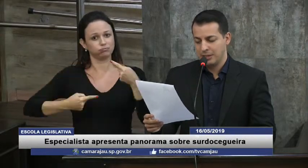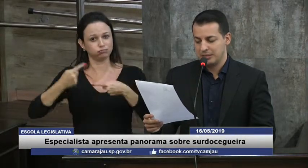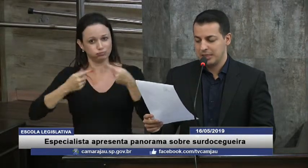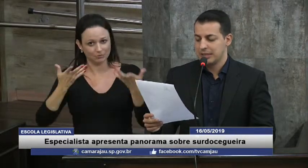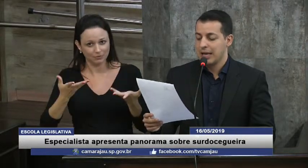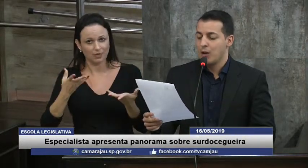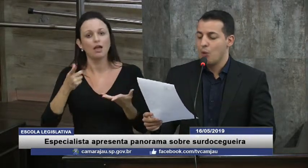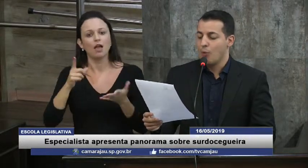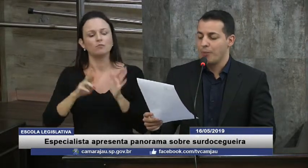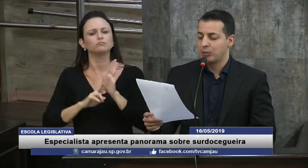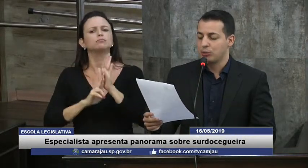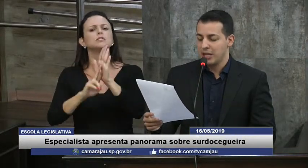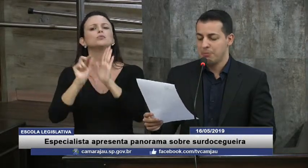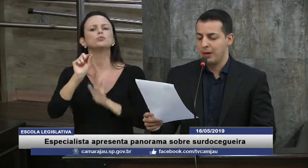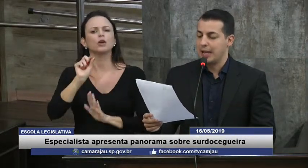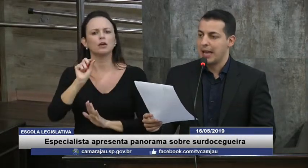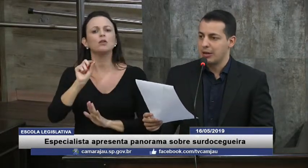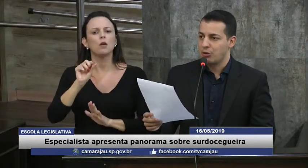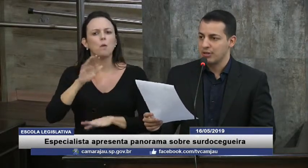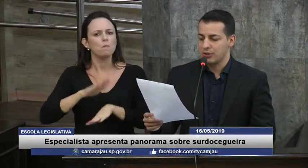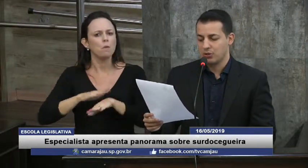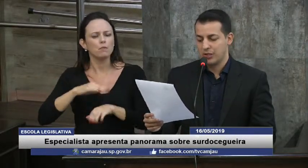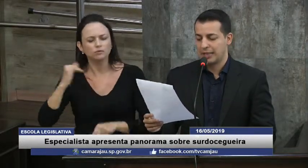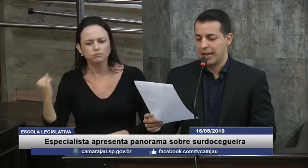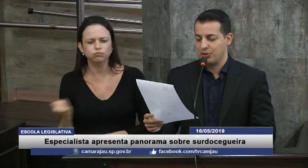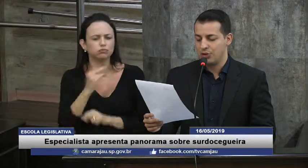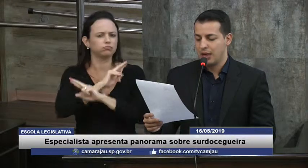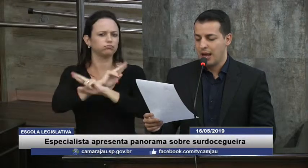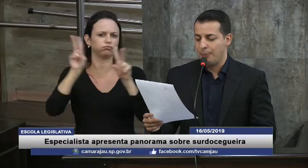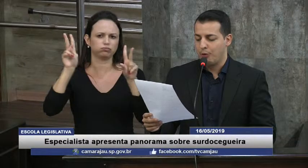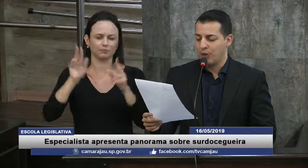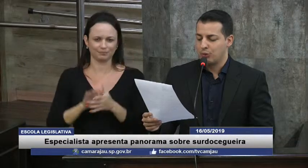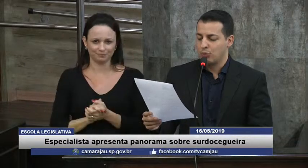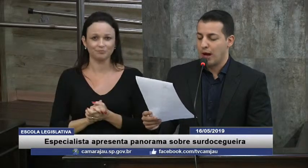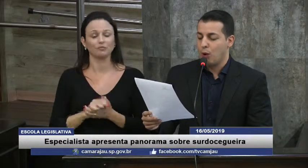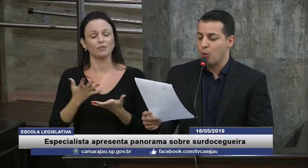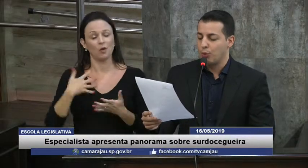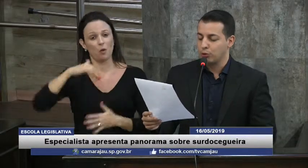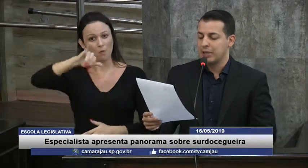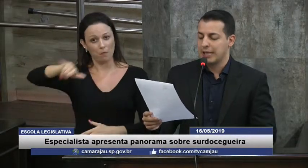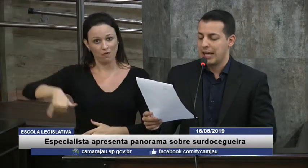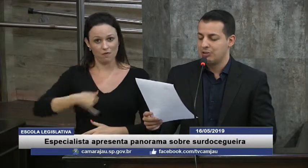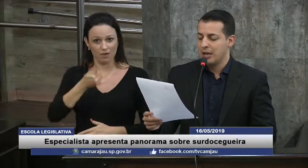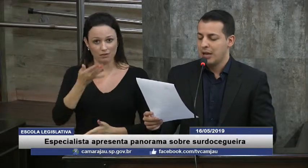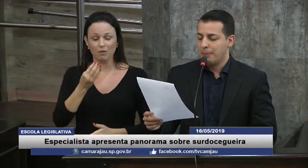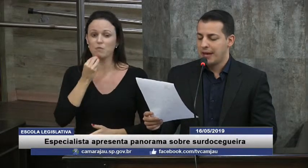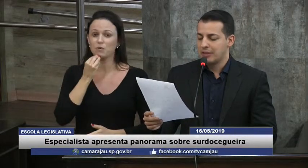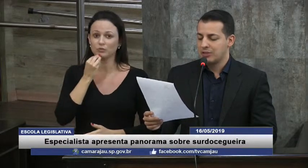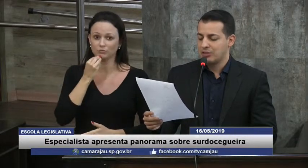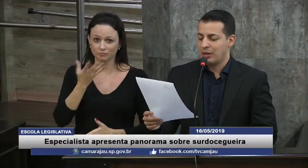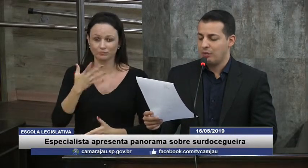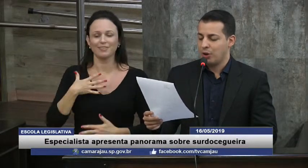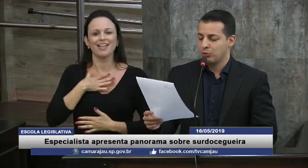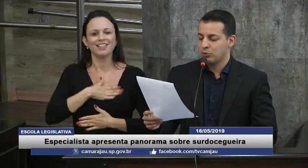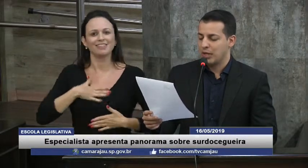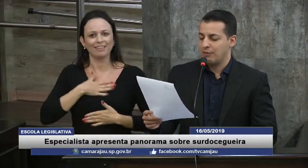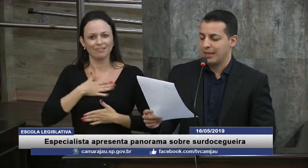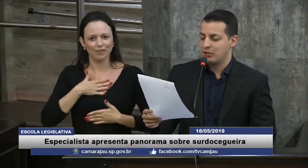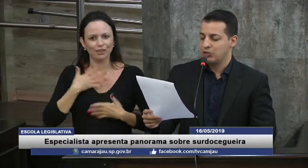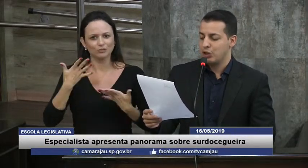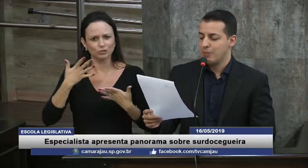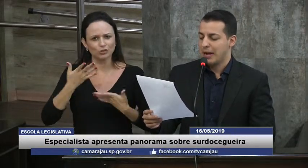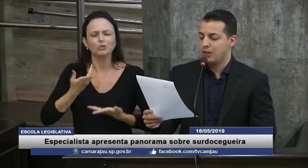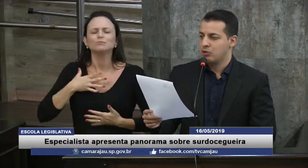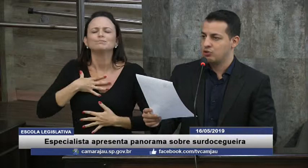que representa um momento ímpar em nossa sociedade. Aproveito a oportunidade para desejar votos de